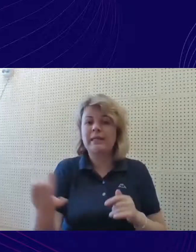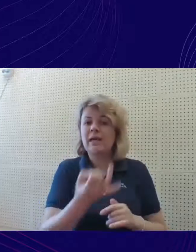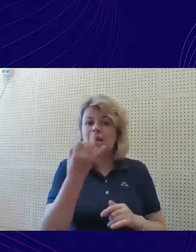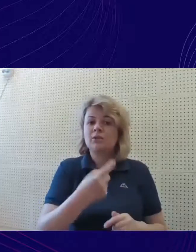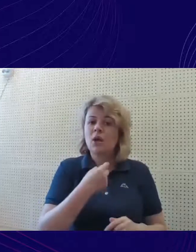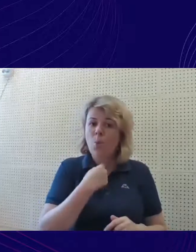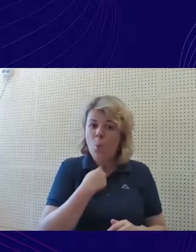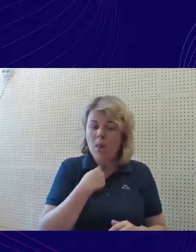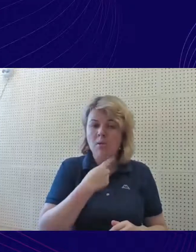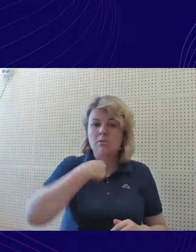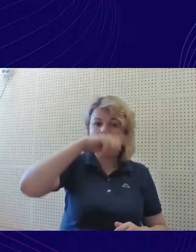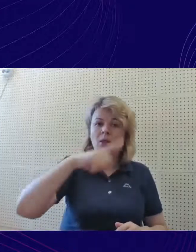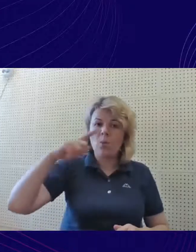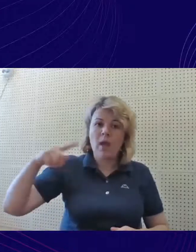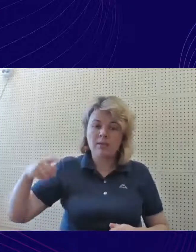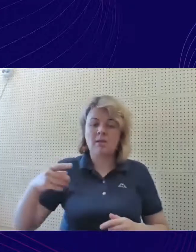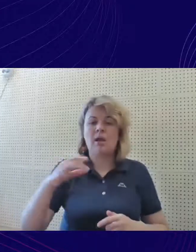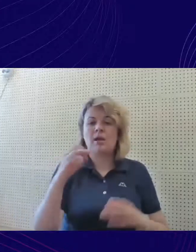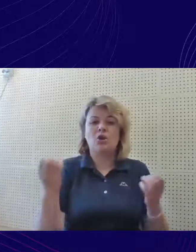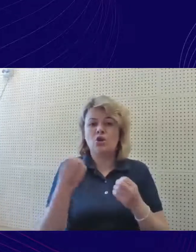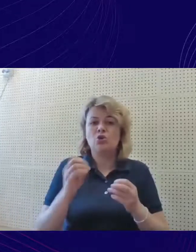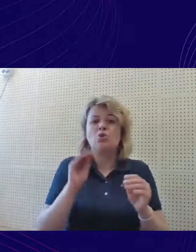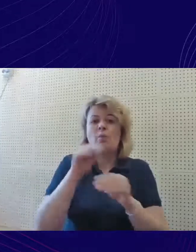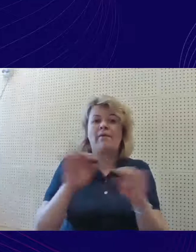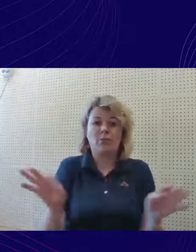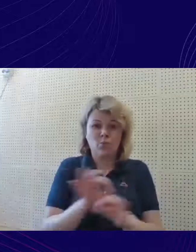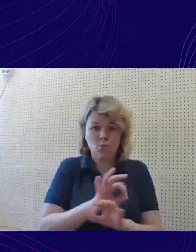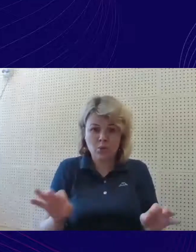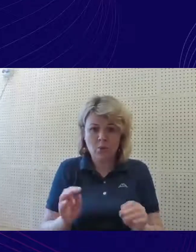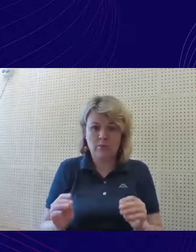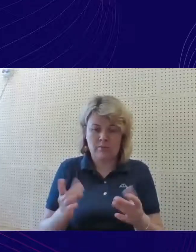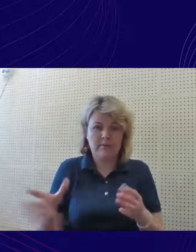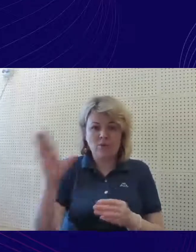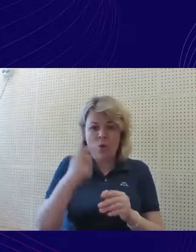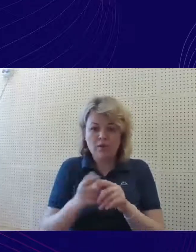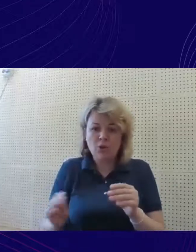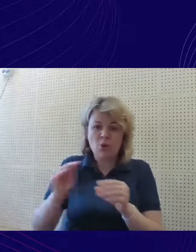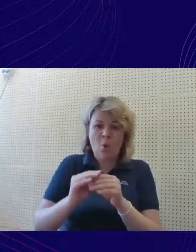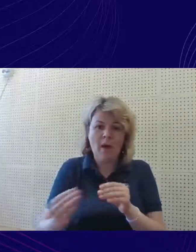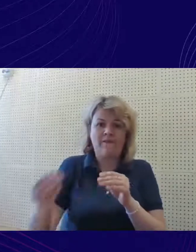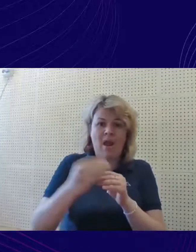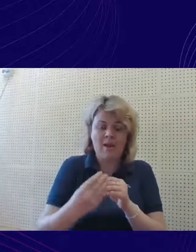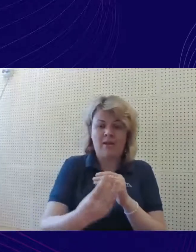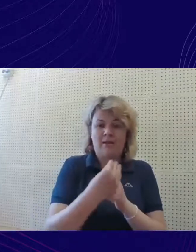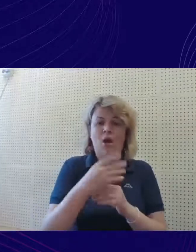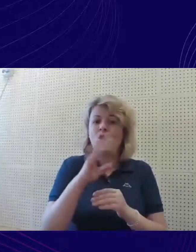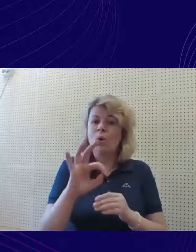интонации, а еще и музыка, то, конечно, это все добавляет. Но первая